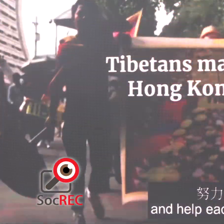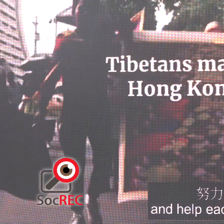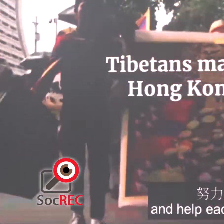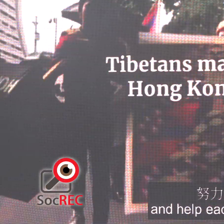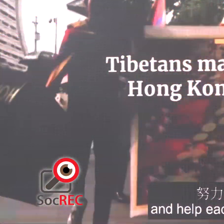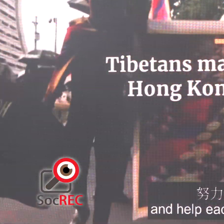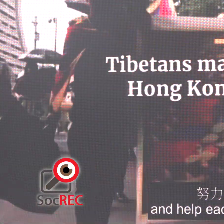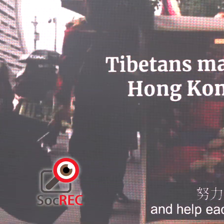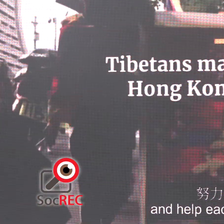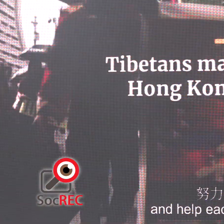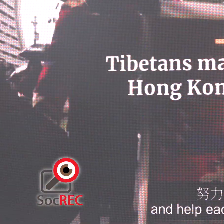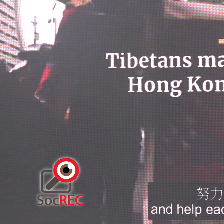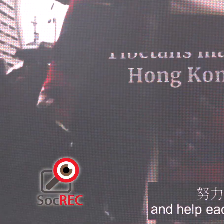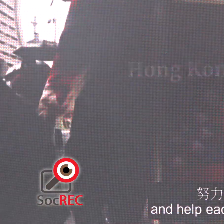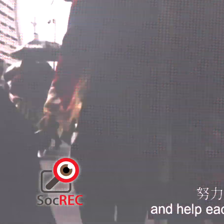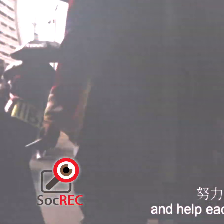努力互相扶持。